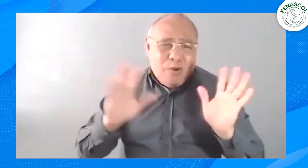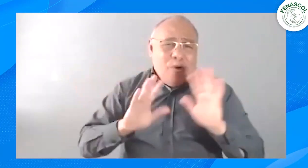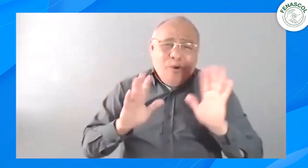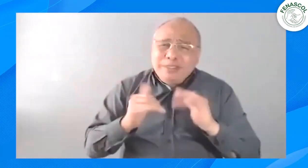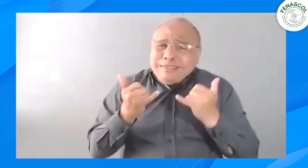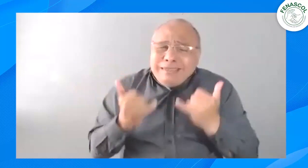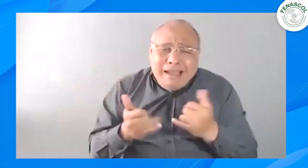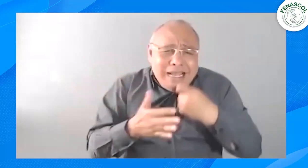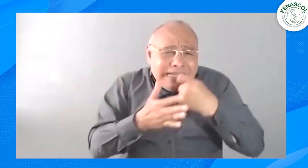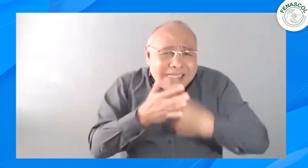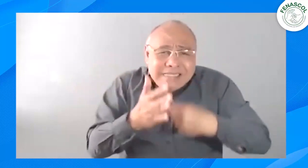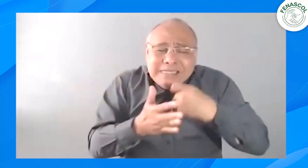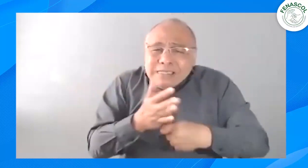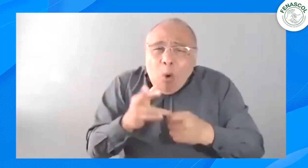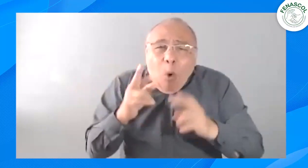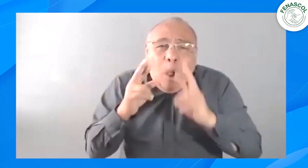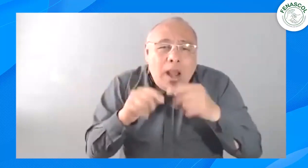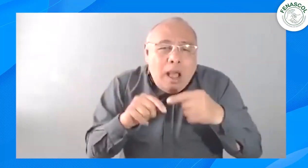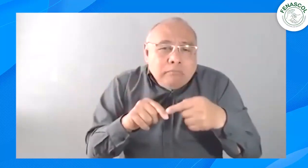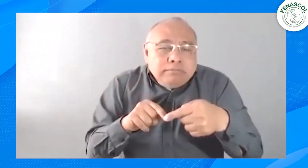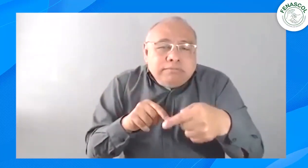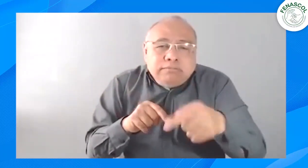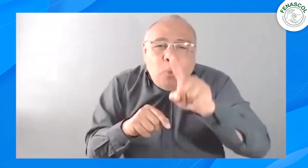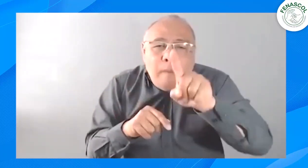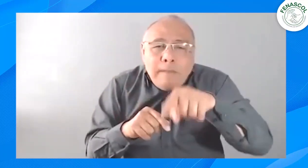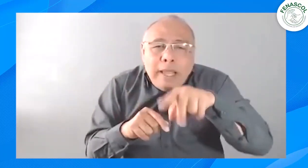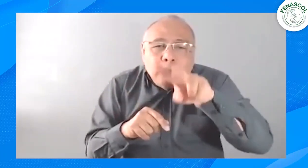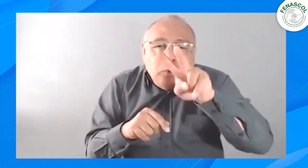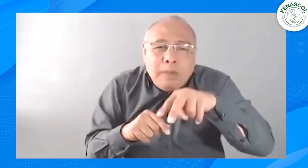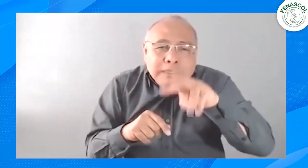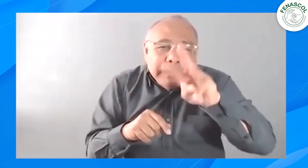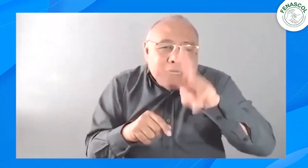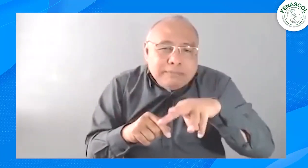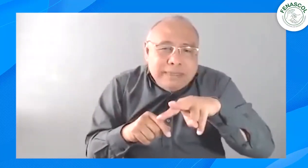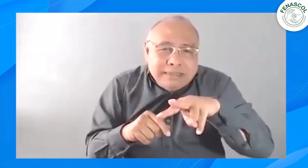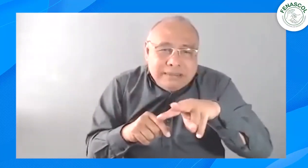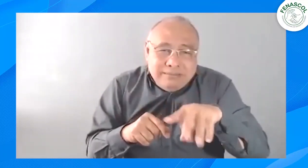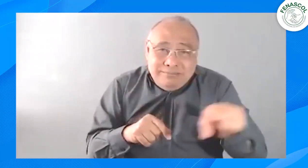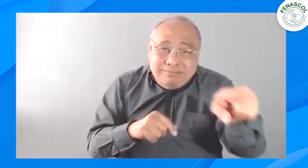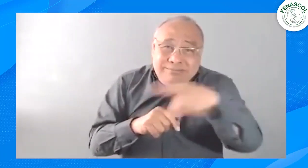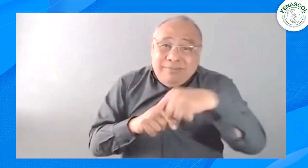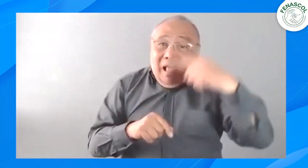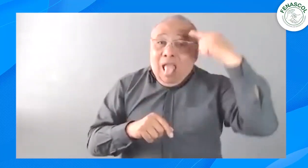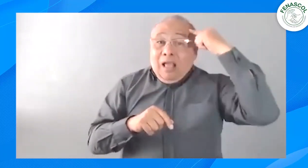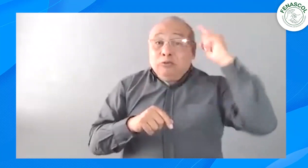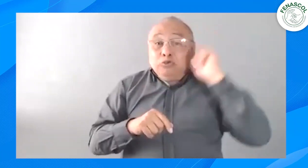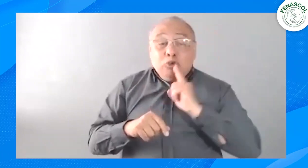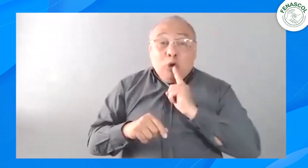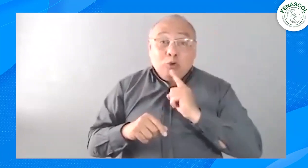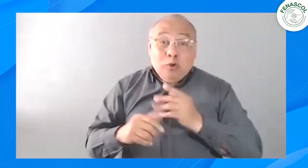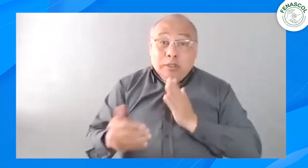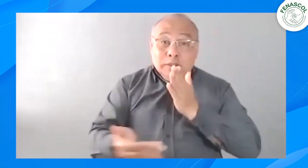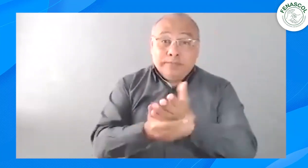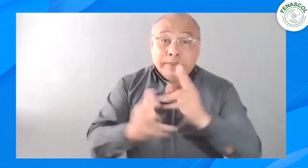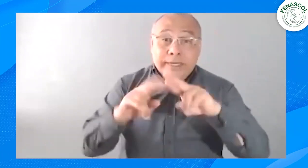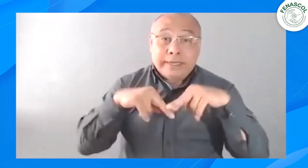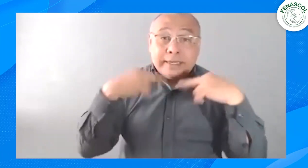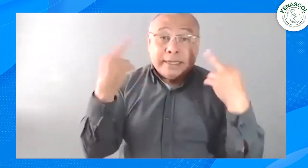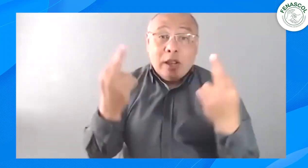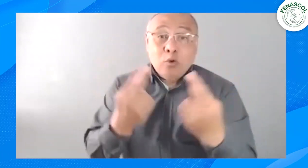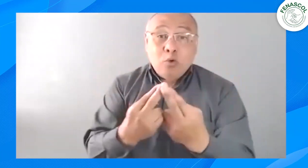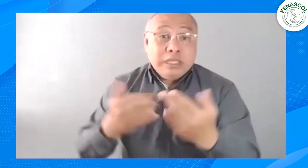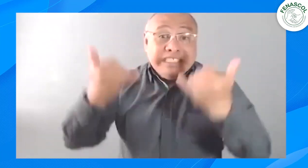saque lo más pronto una respuesta frente a esta viabilidad jurídica porque no es algo que se pueda sacar de la noche a la mañana